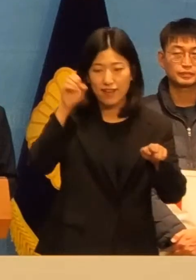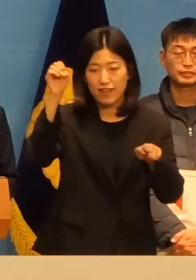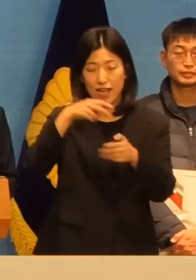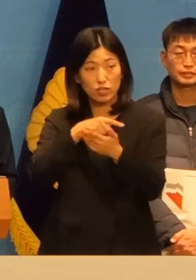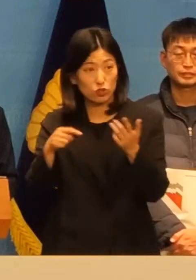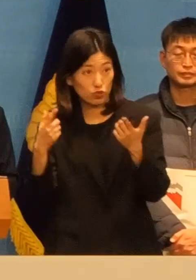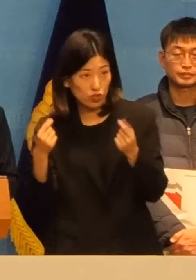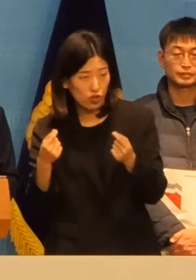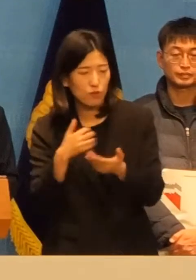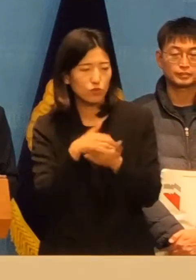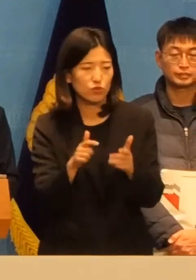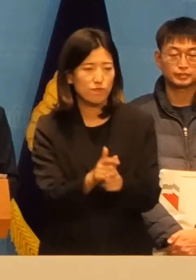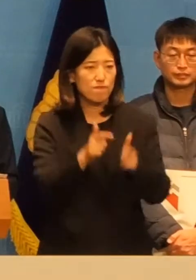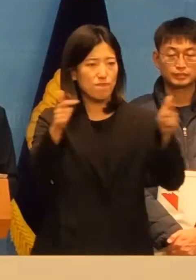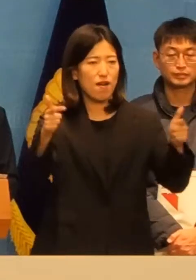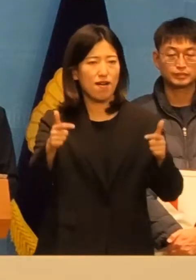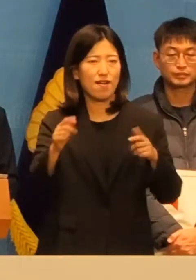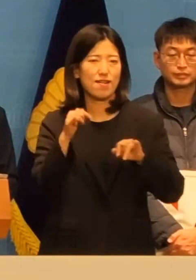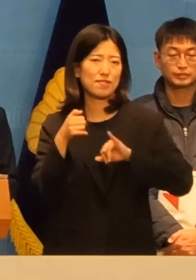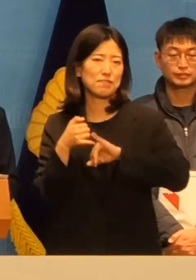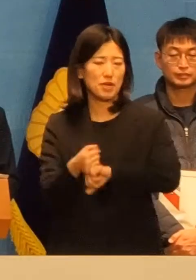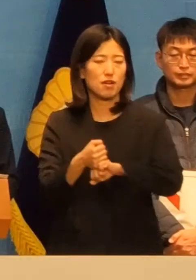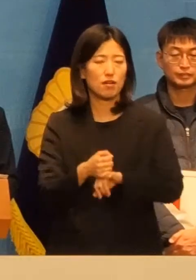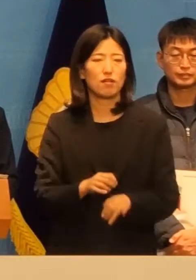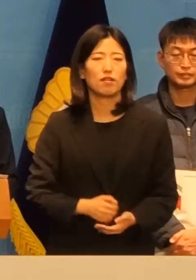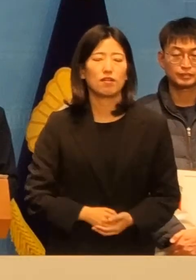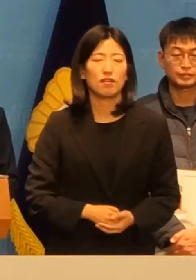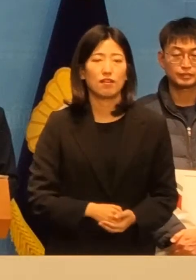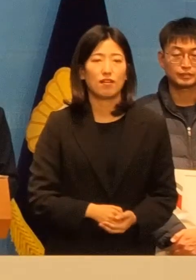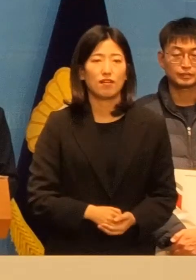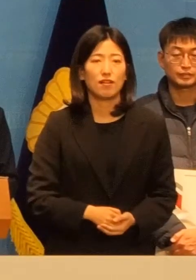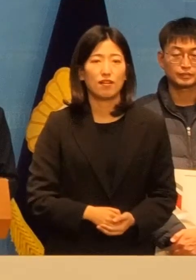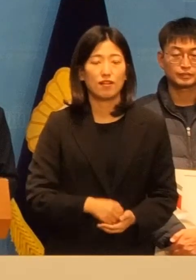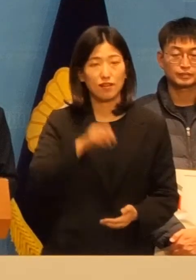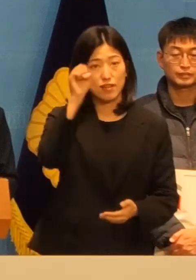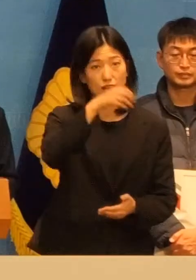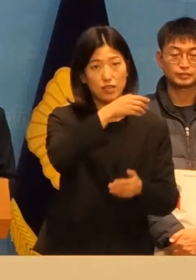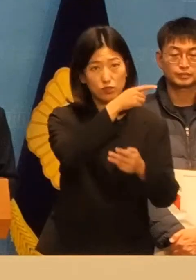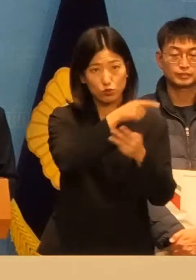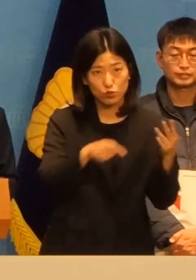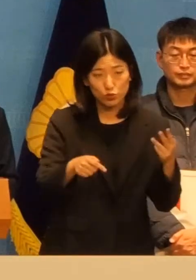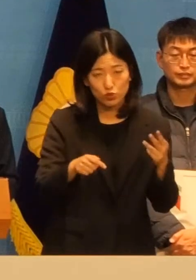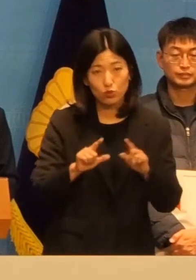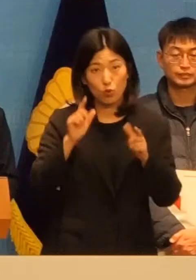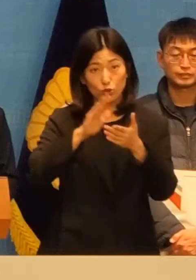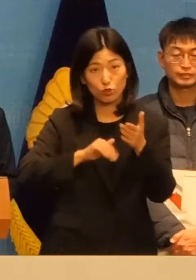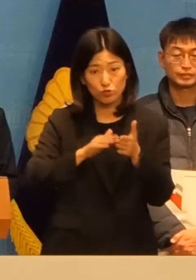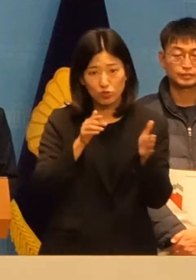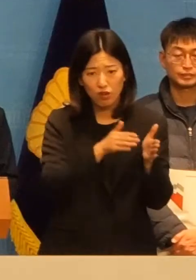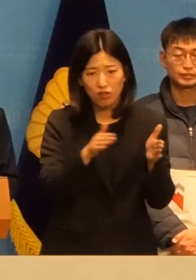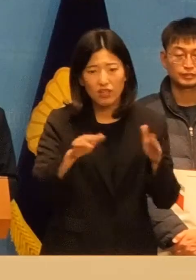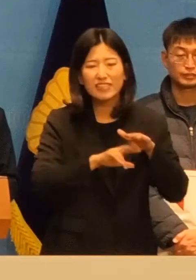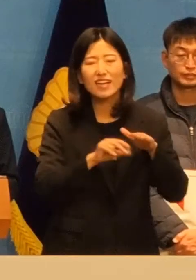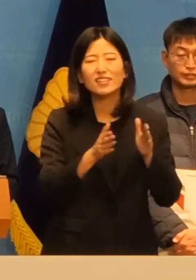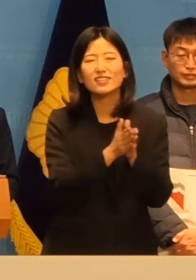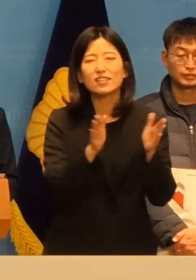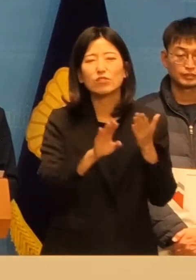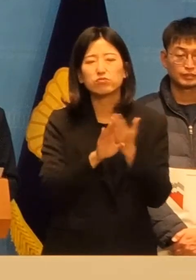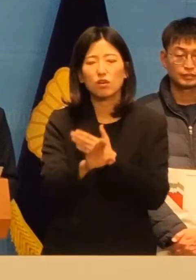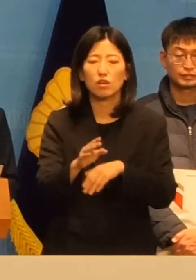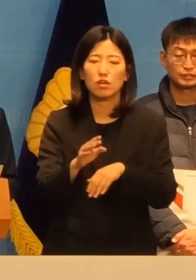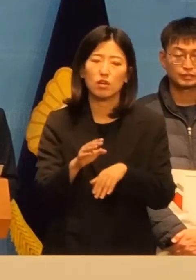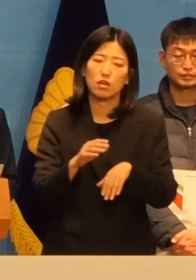지원을 공약하였다. 양주 동두천 전철의 개통 후 20년 동안 느껴왔던